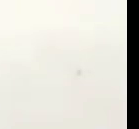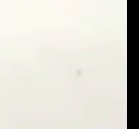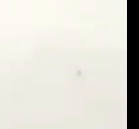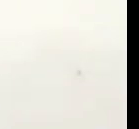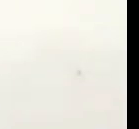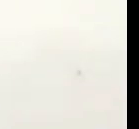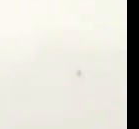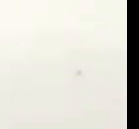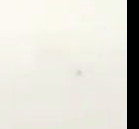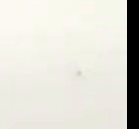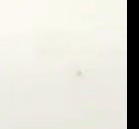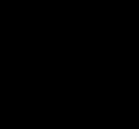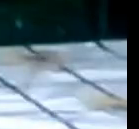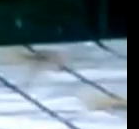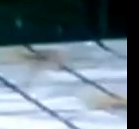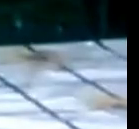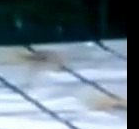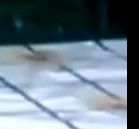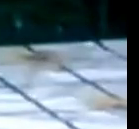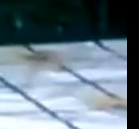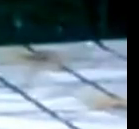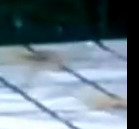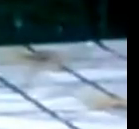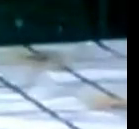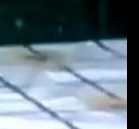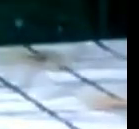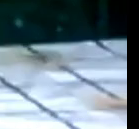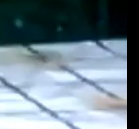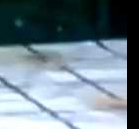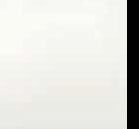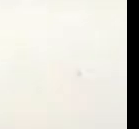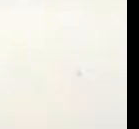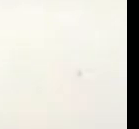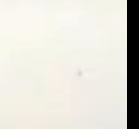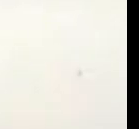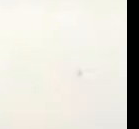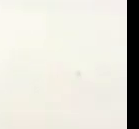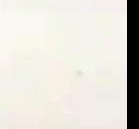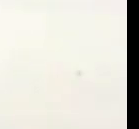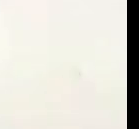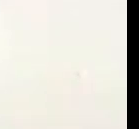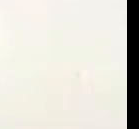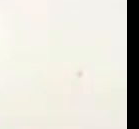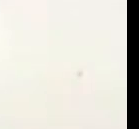más. Fue muy divertido y yo sentí mucha adrenalina. Okay. A mí fue muy